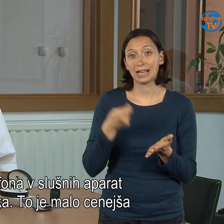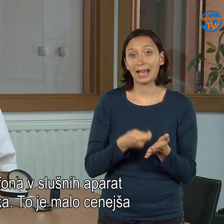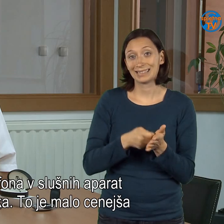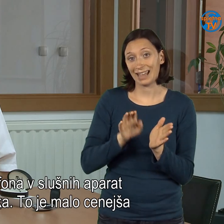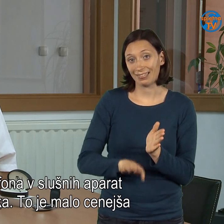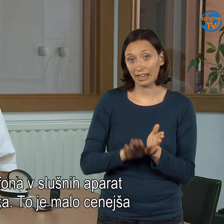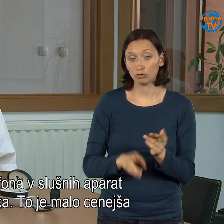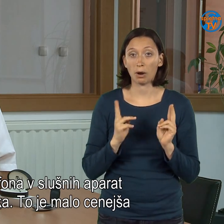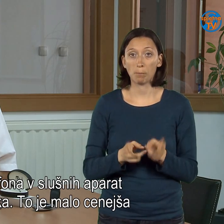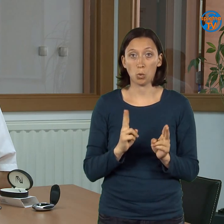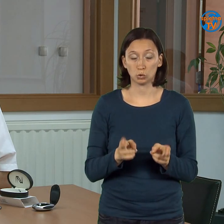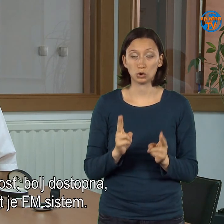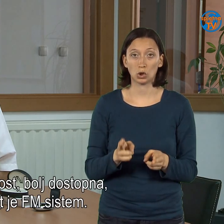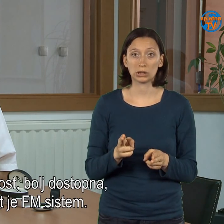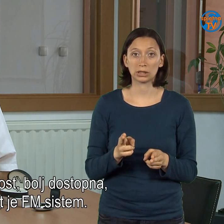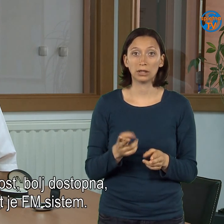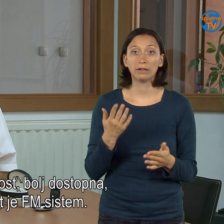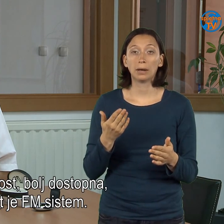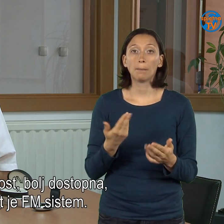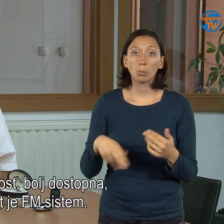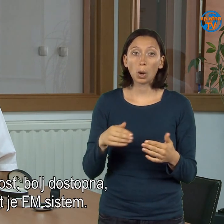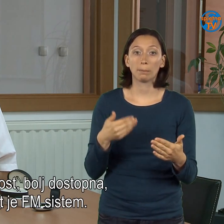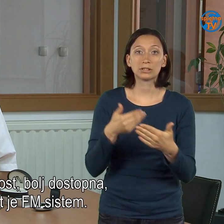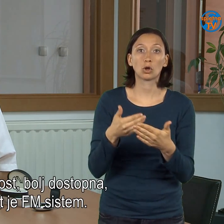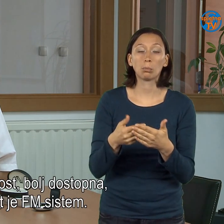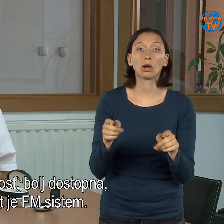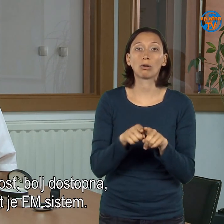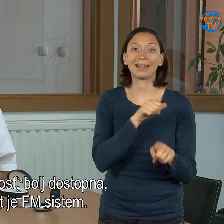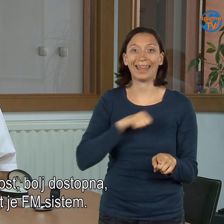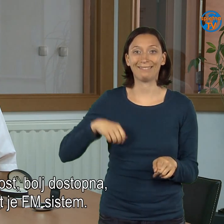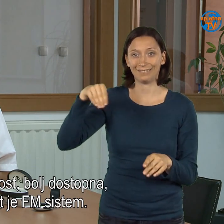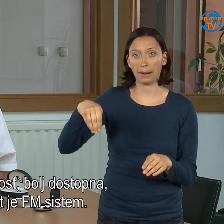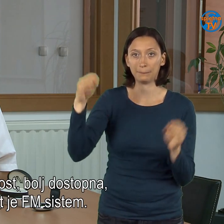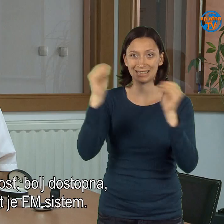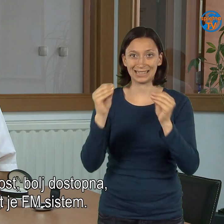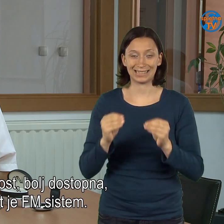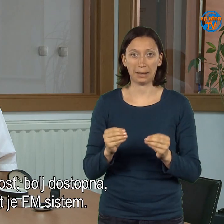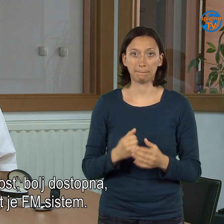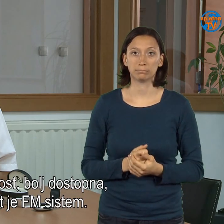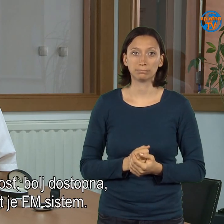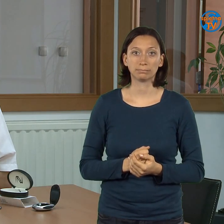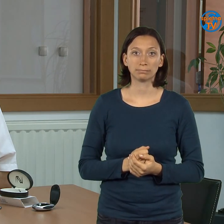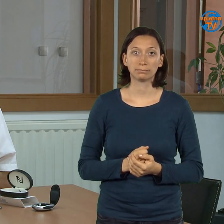cenejša možnost, bolj pristopna kot je FM sistem.